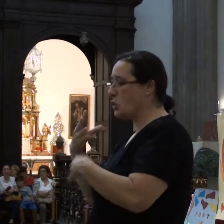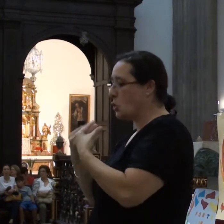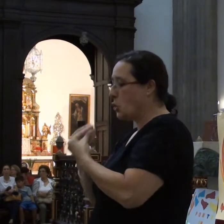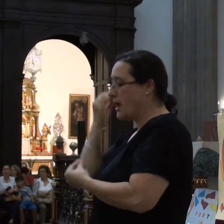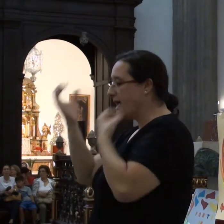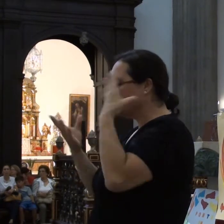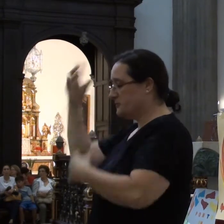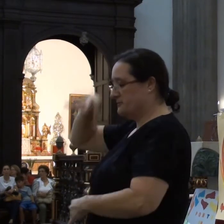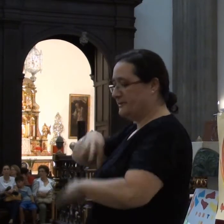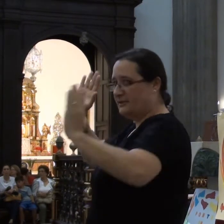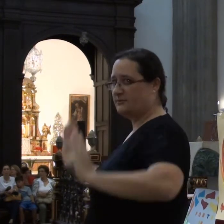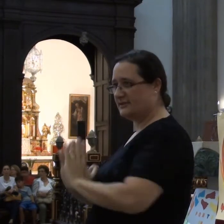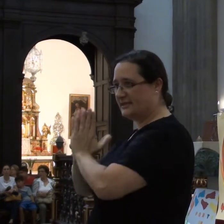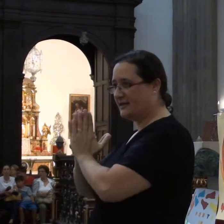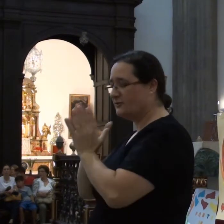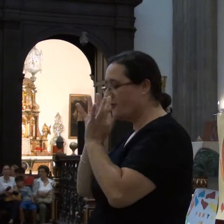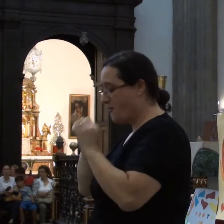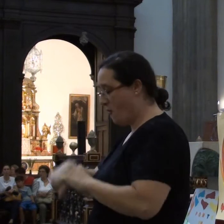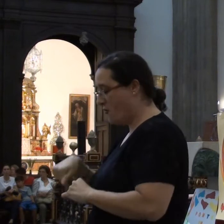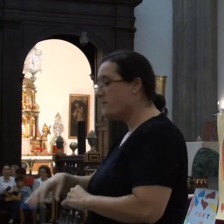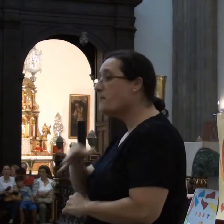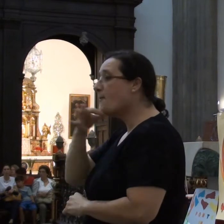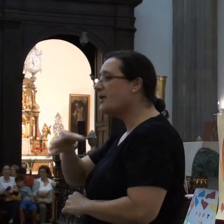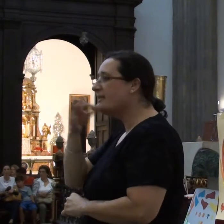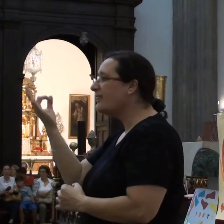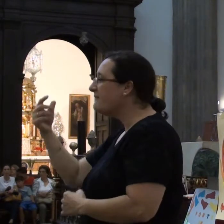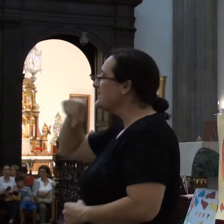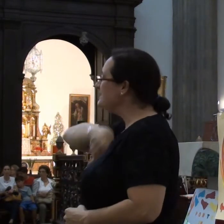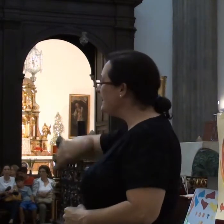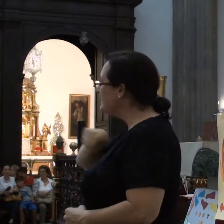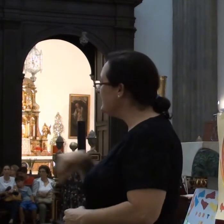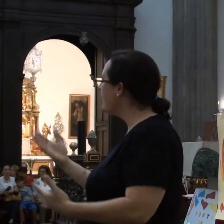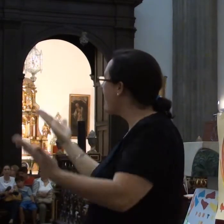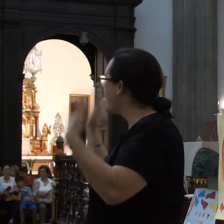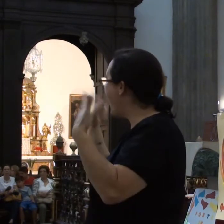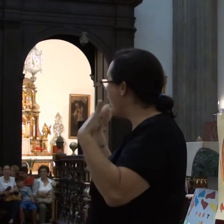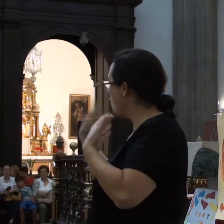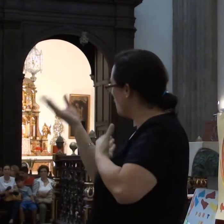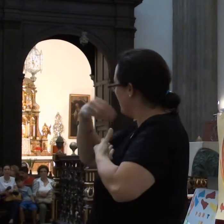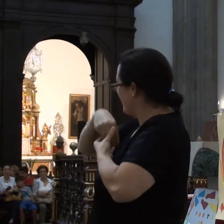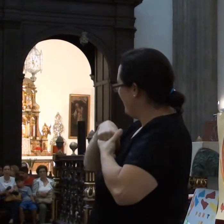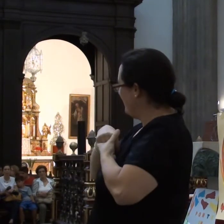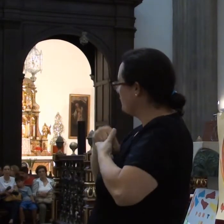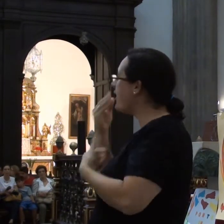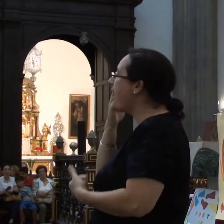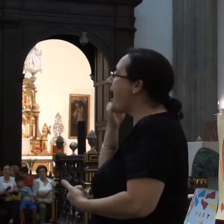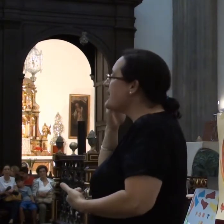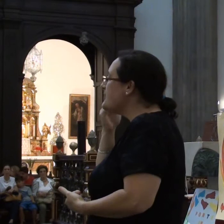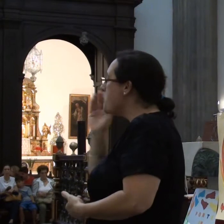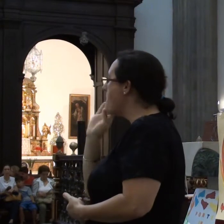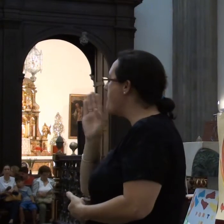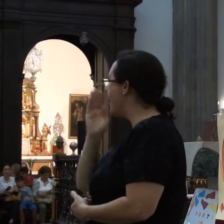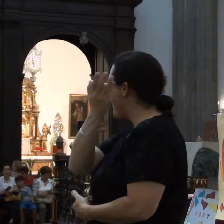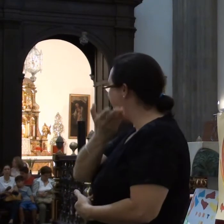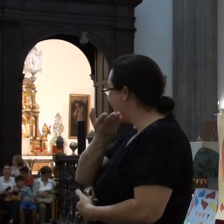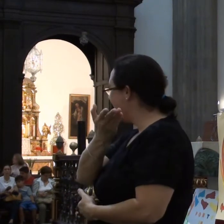santo que esta tarde sintamos el calor la ternura de la madre y ella